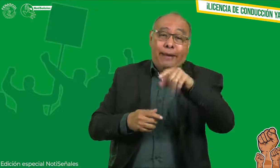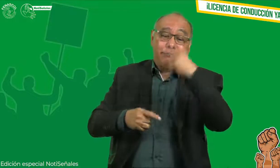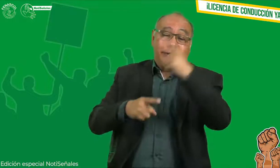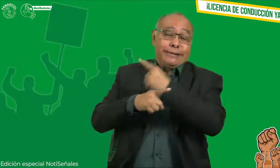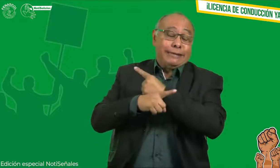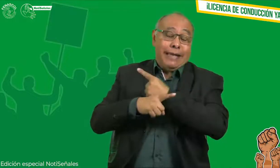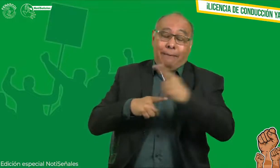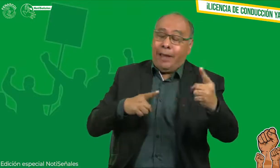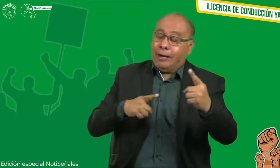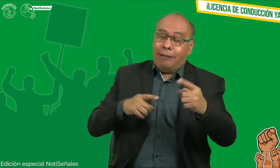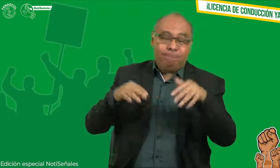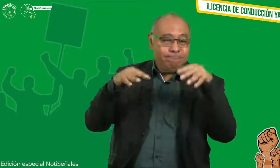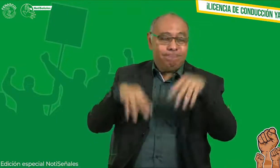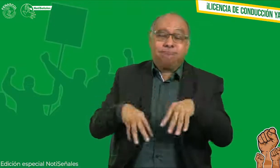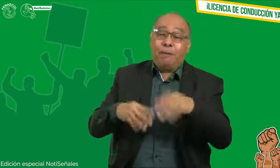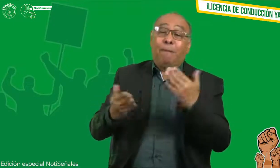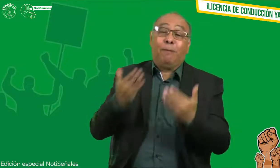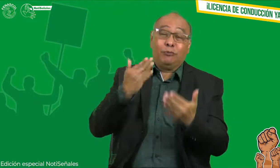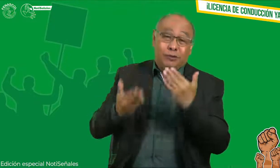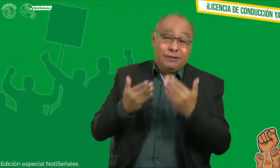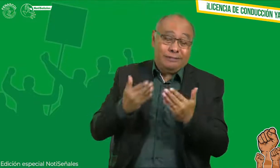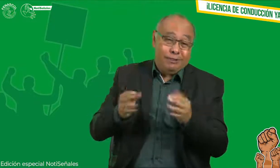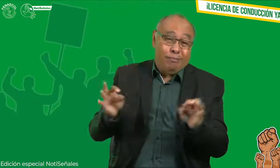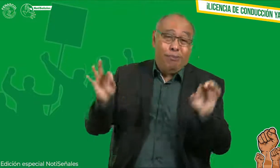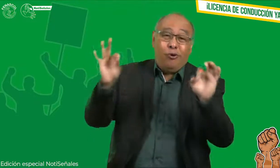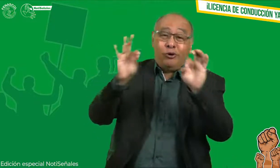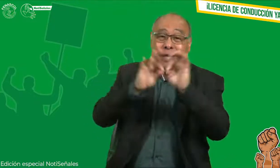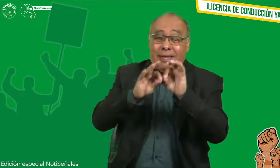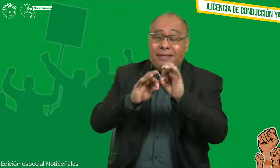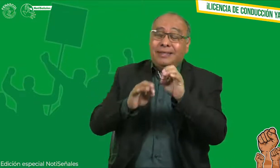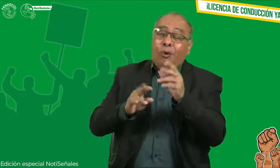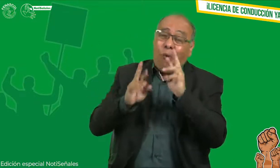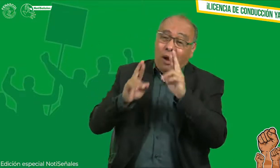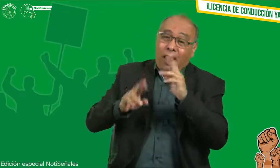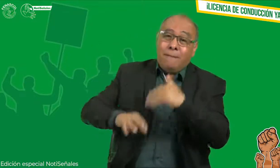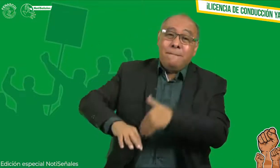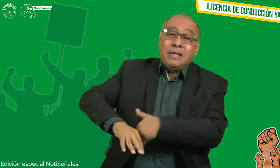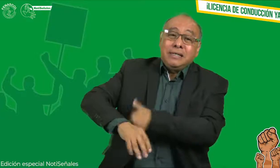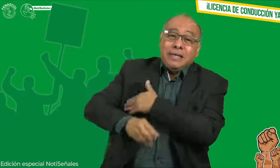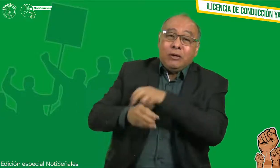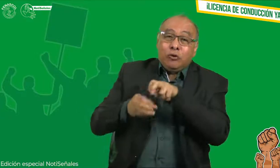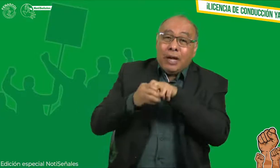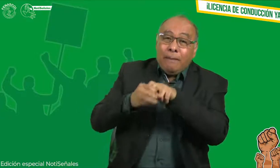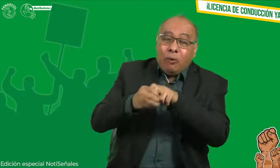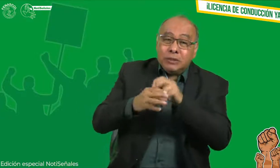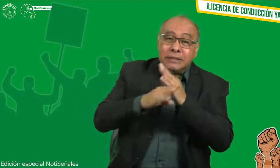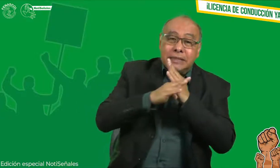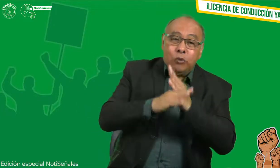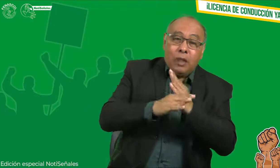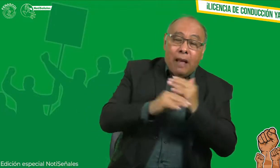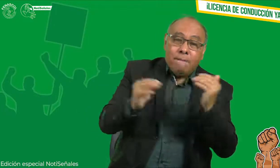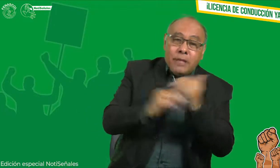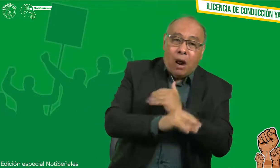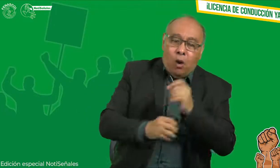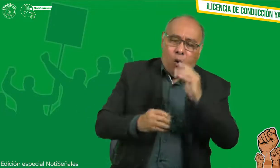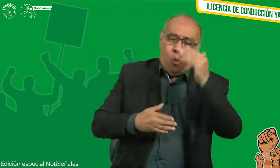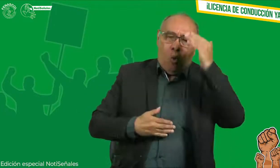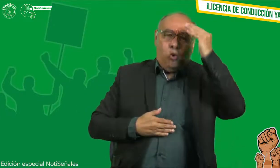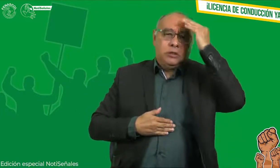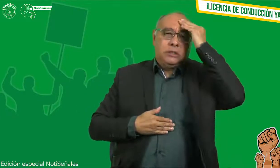cronograma claro no se tiene, probablemente la comunidad tenga que estar allí jueves, viernes, lunes, martes,